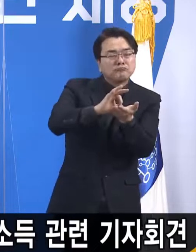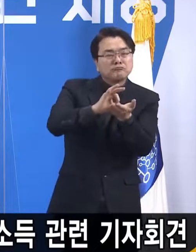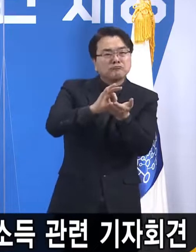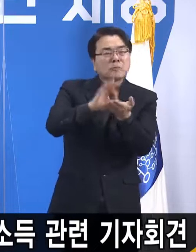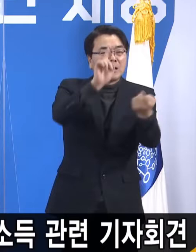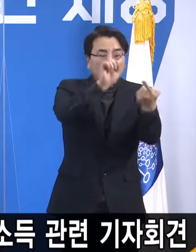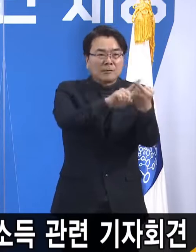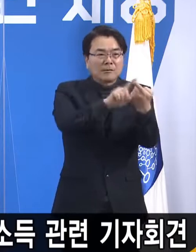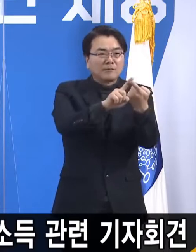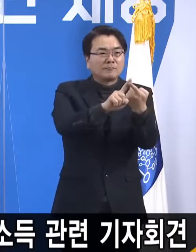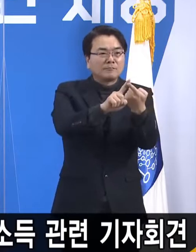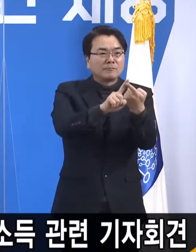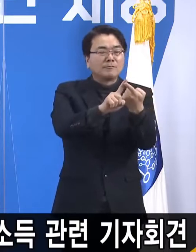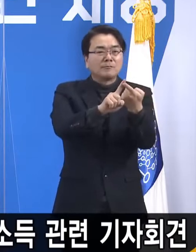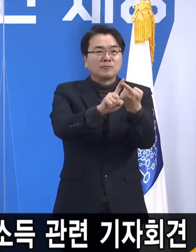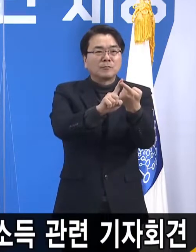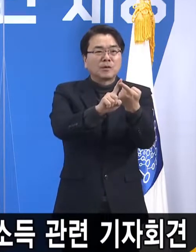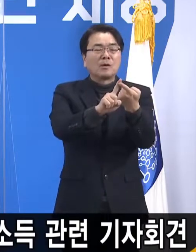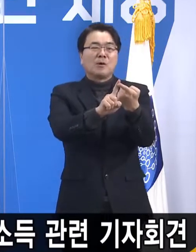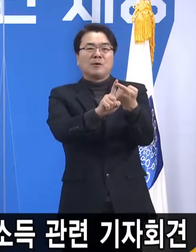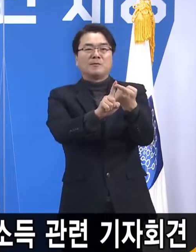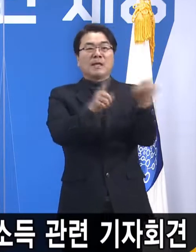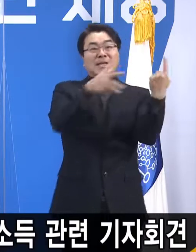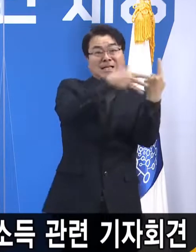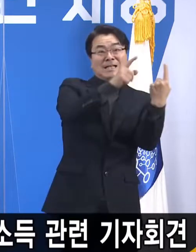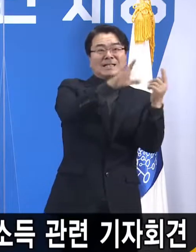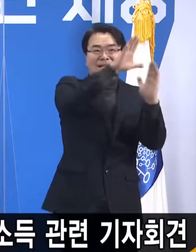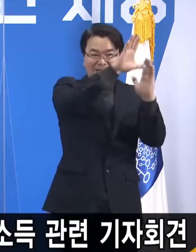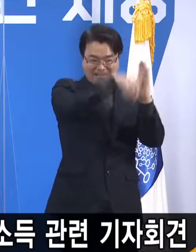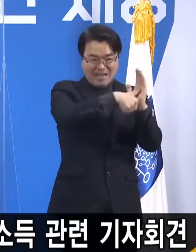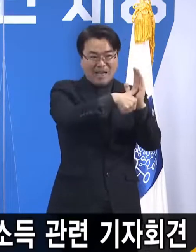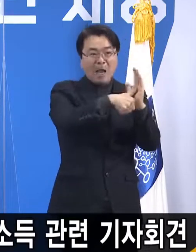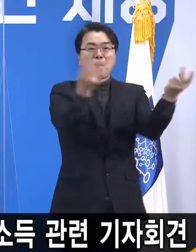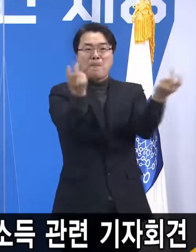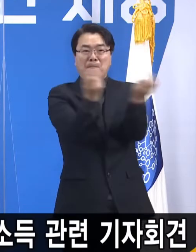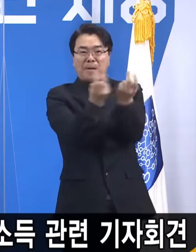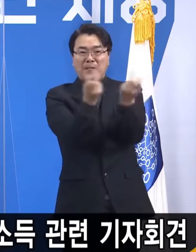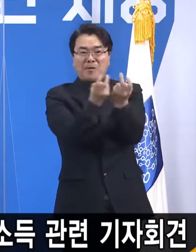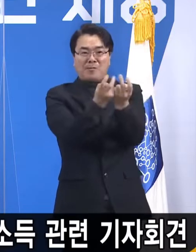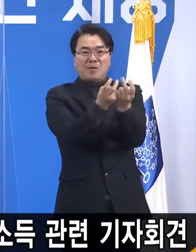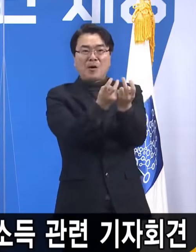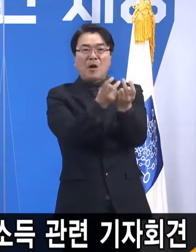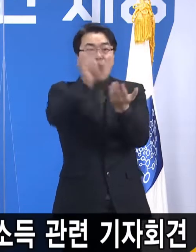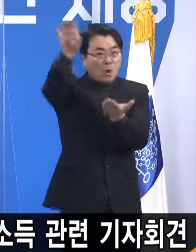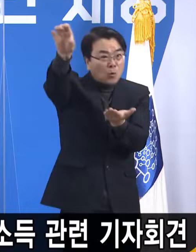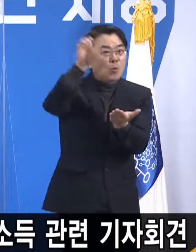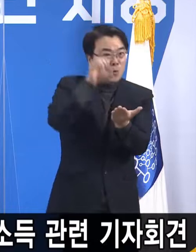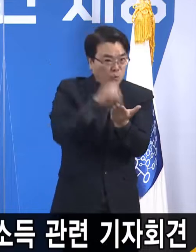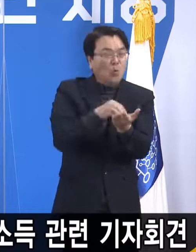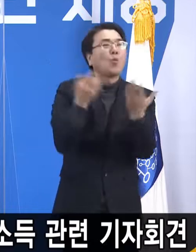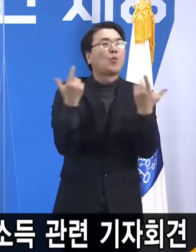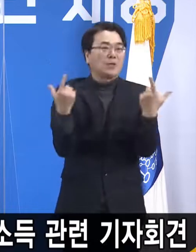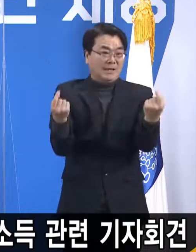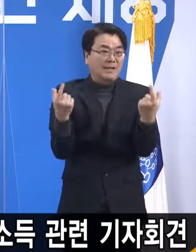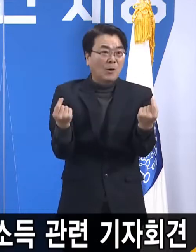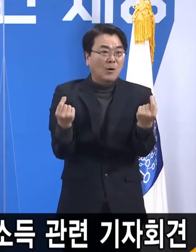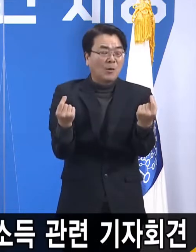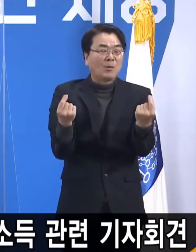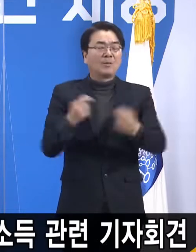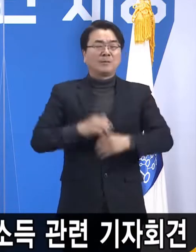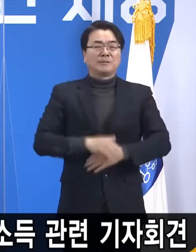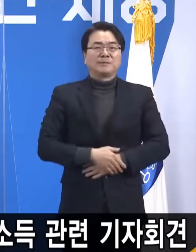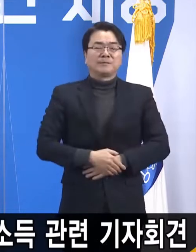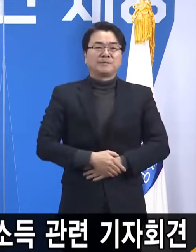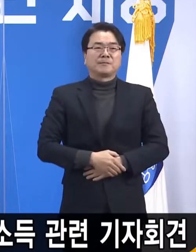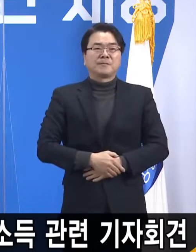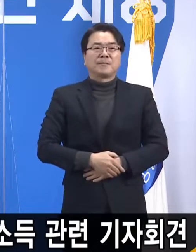사용하느냐라는 것은 원칙적으로 1차 재난기본소득 방식과 동일하다는 점을 말씀드립니다.